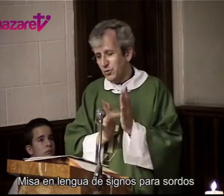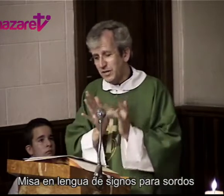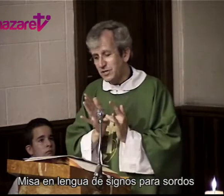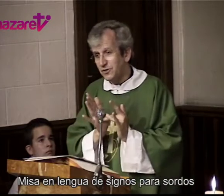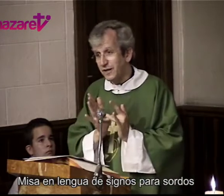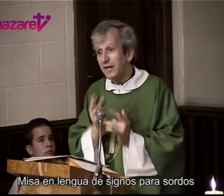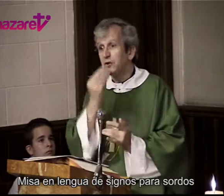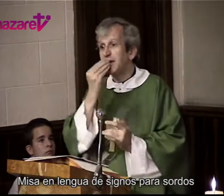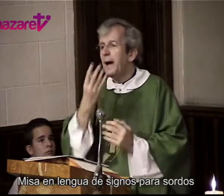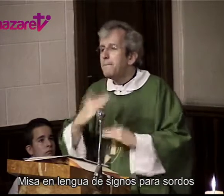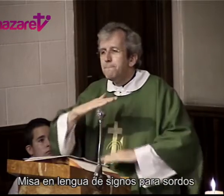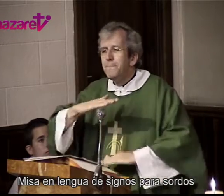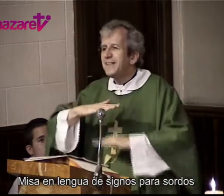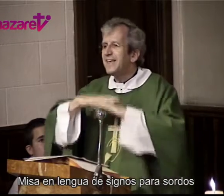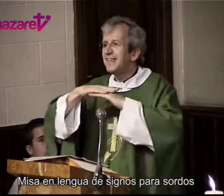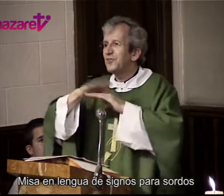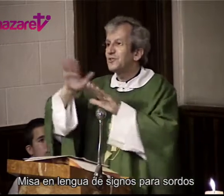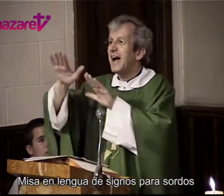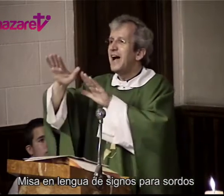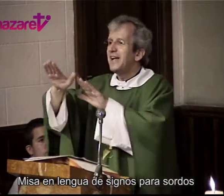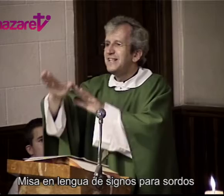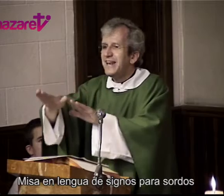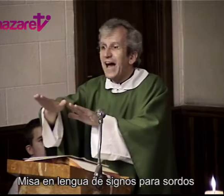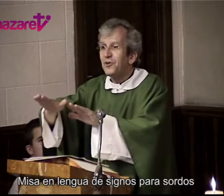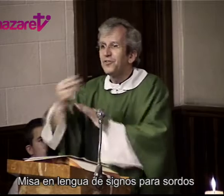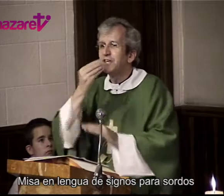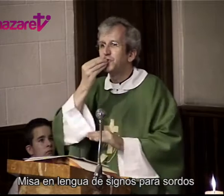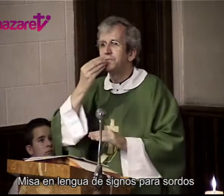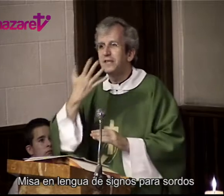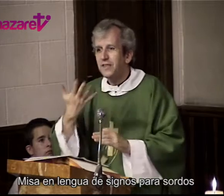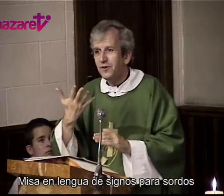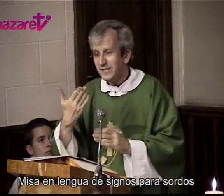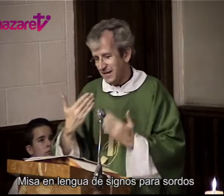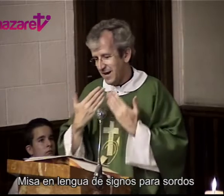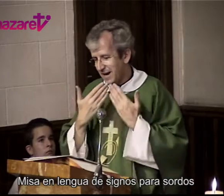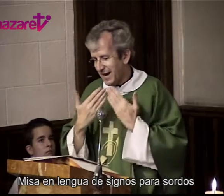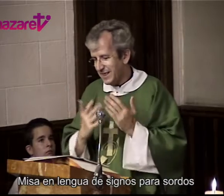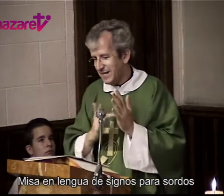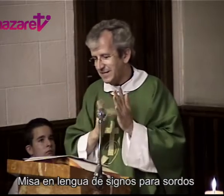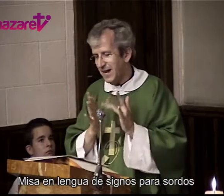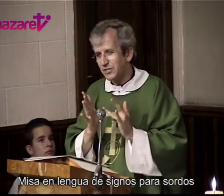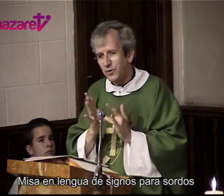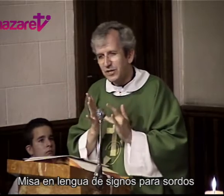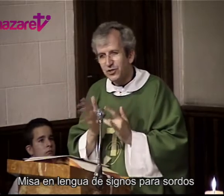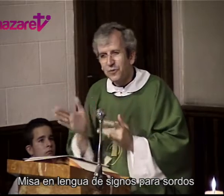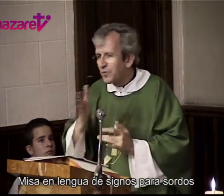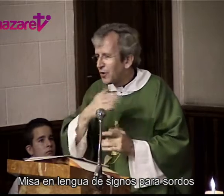Jesucristo, que nos ha bendecido, nos ha llenado de sus bendiciones gracias a Jesucristo, con